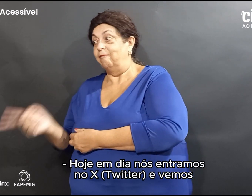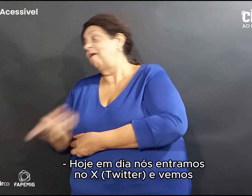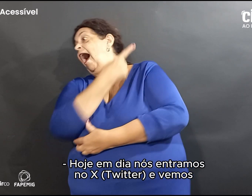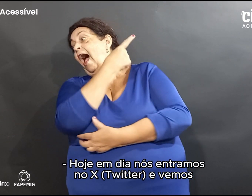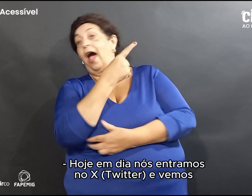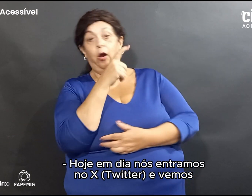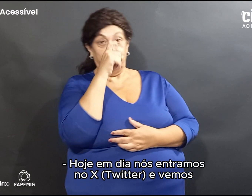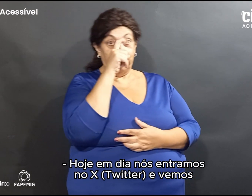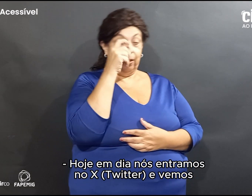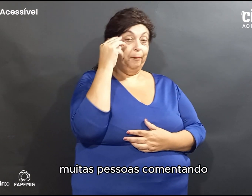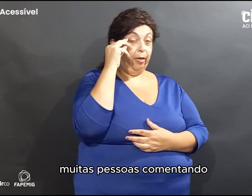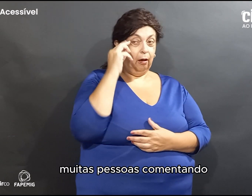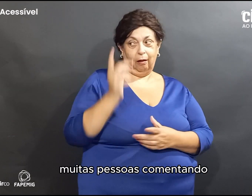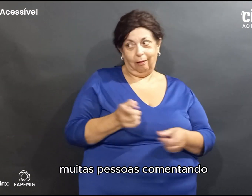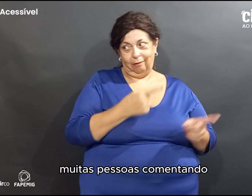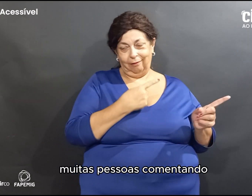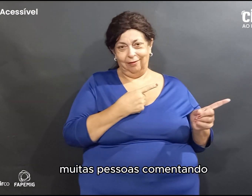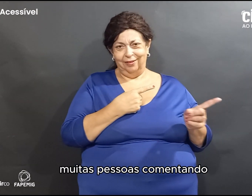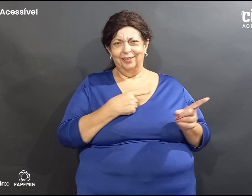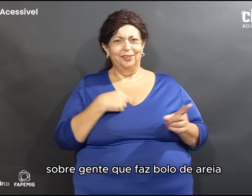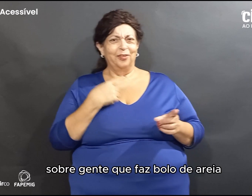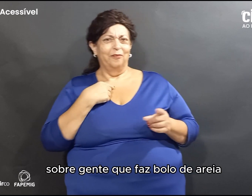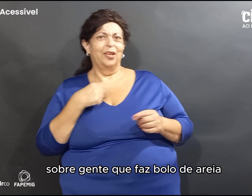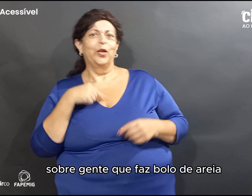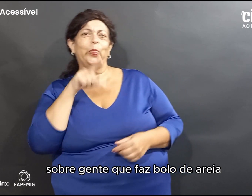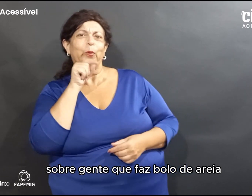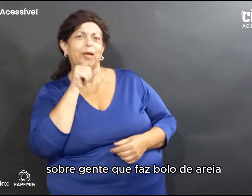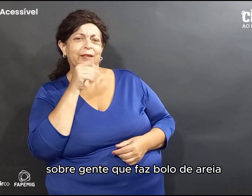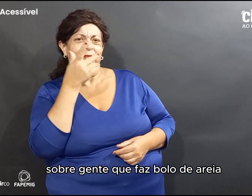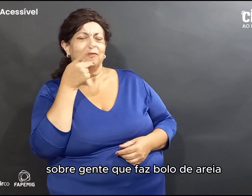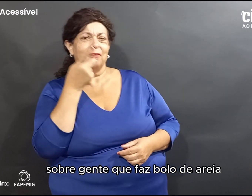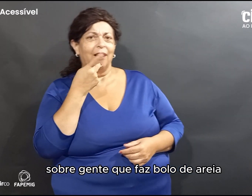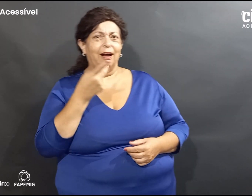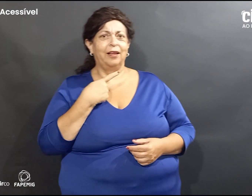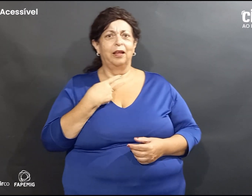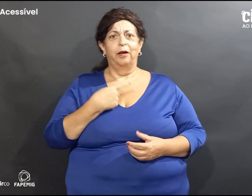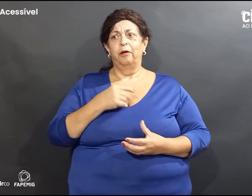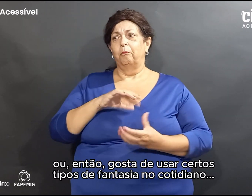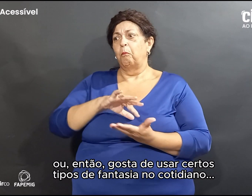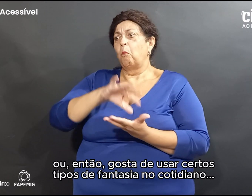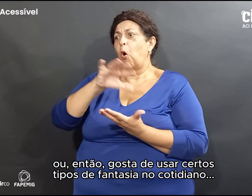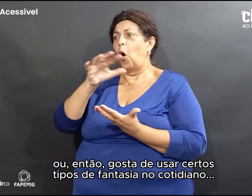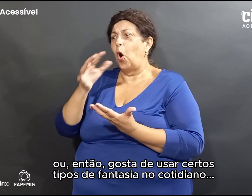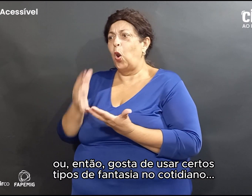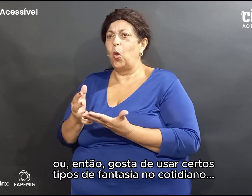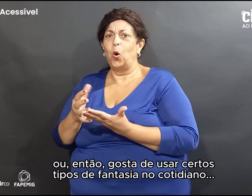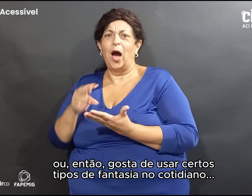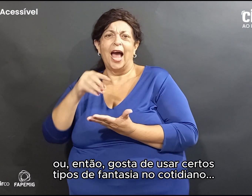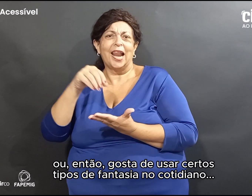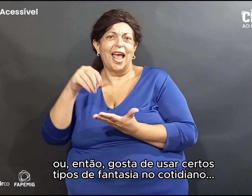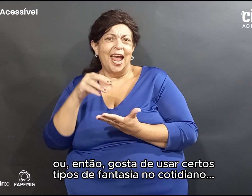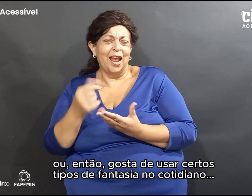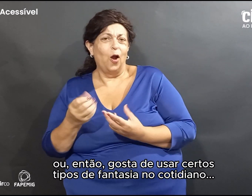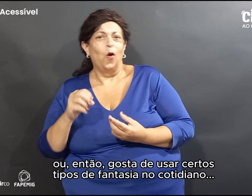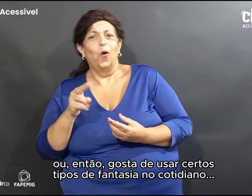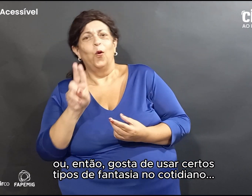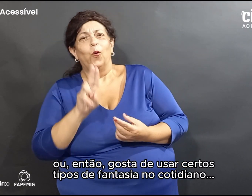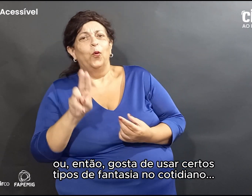no Twitter e vemos muitas pessoas comentando sobre gente que faz bolo de areia, ou então gosta de usar certos tipos de fantasia